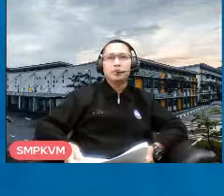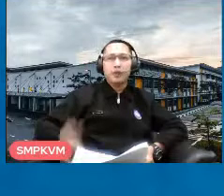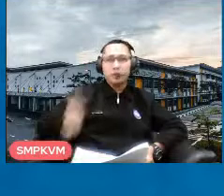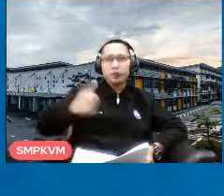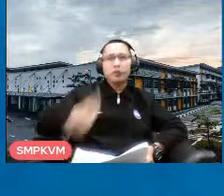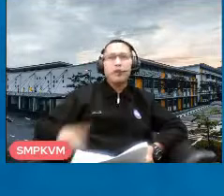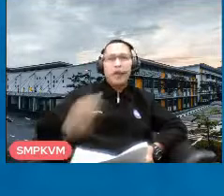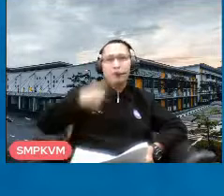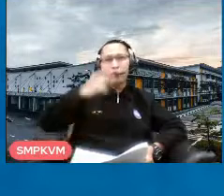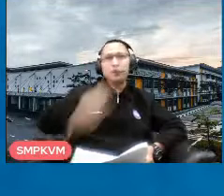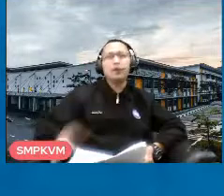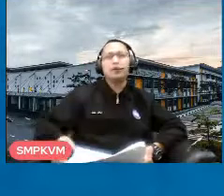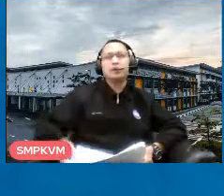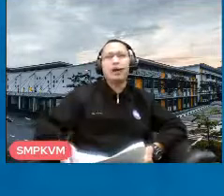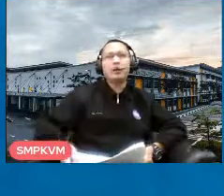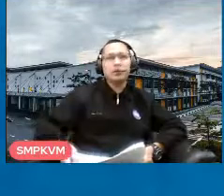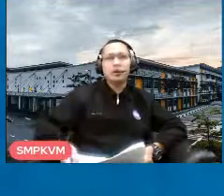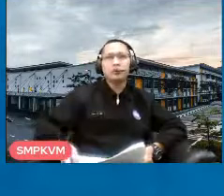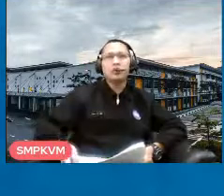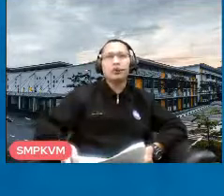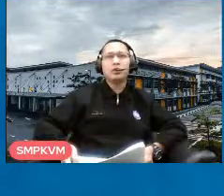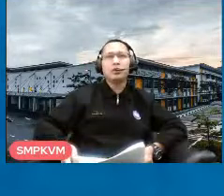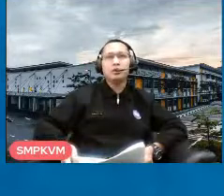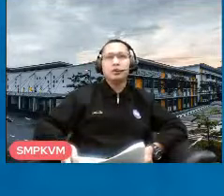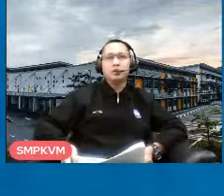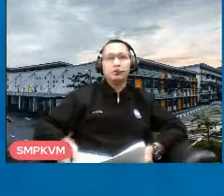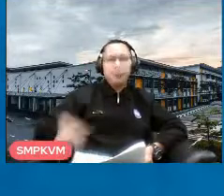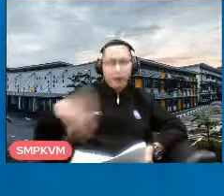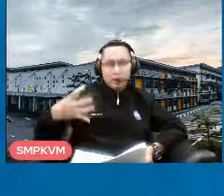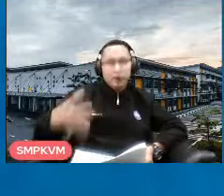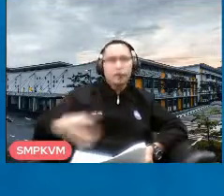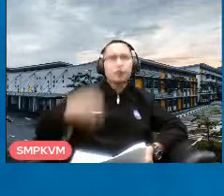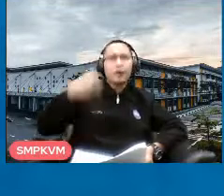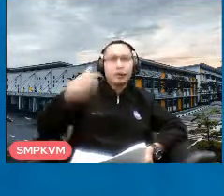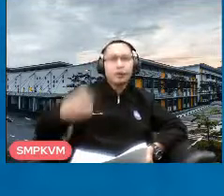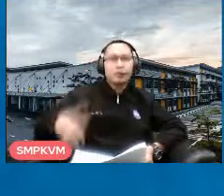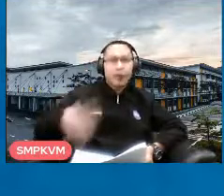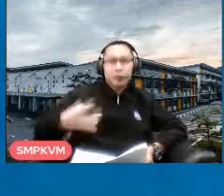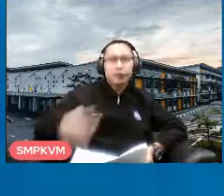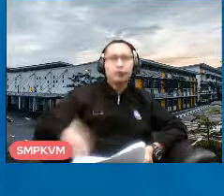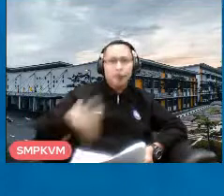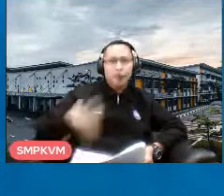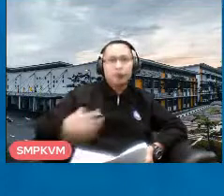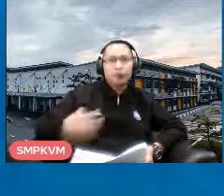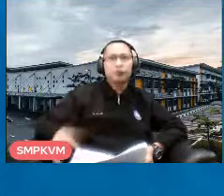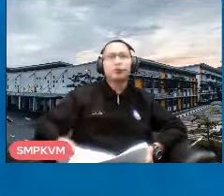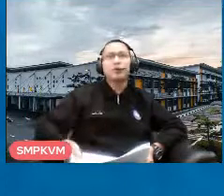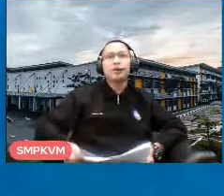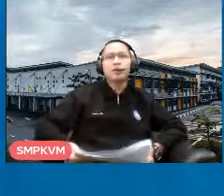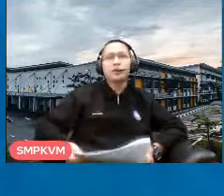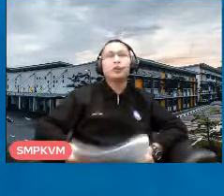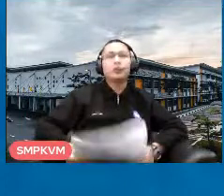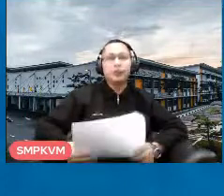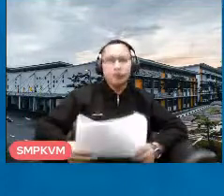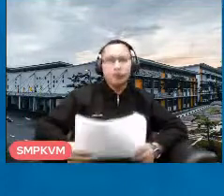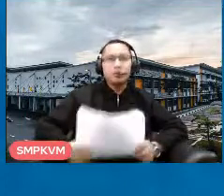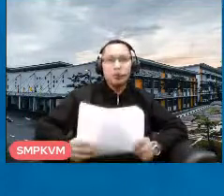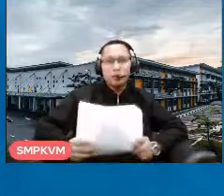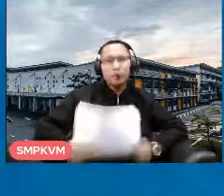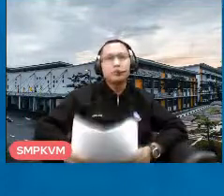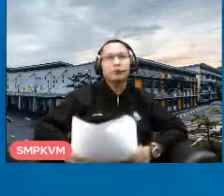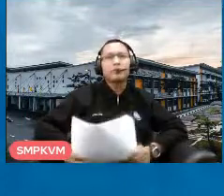yang ketiga emosi deh aku terganggu lah Papa hati anakku bocor nih Malu aku malu aku mah Jadi